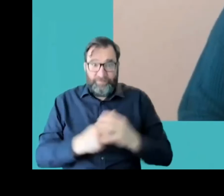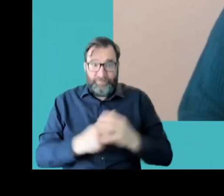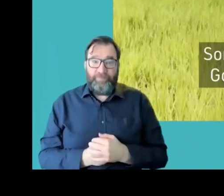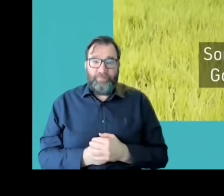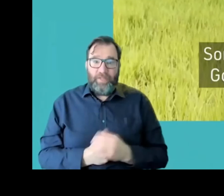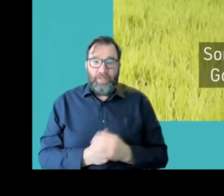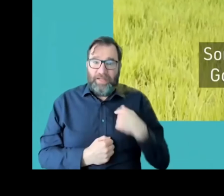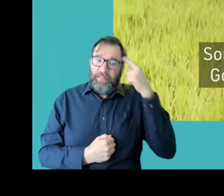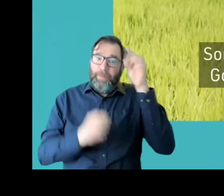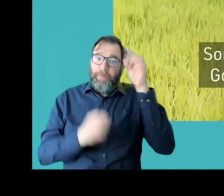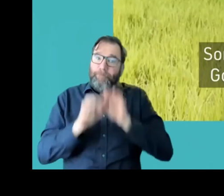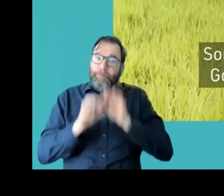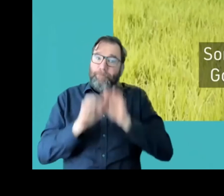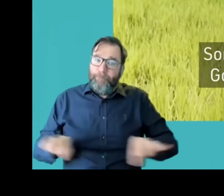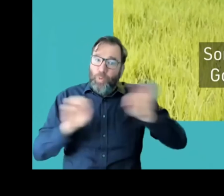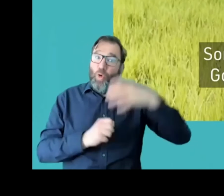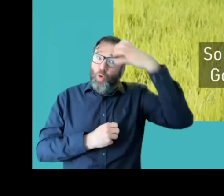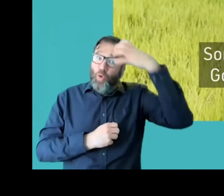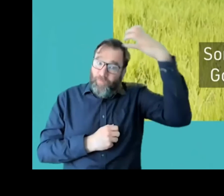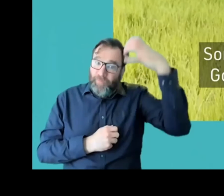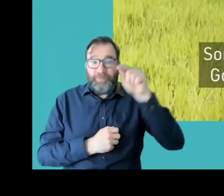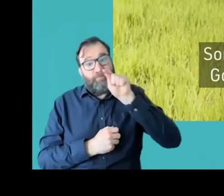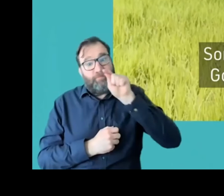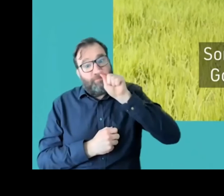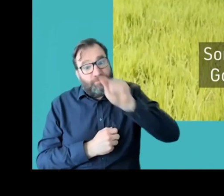không bỏ lỡ